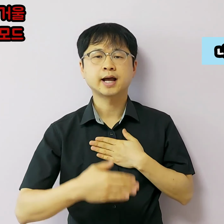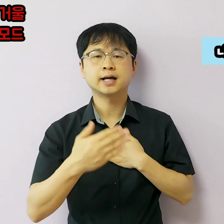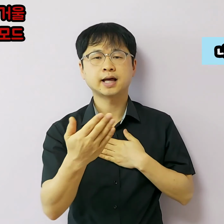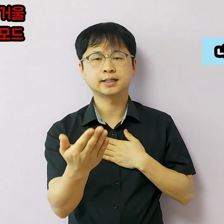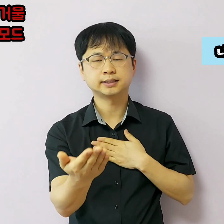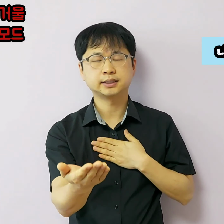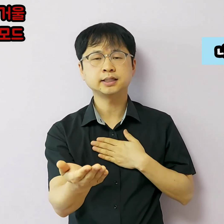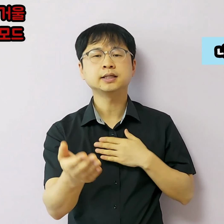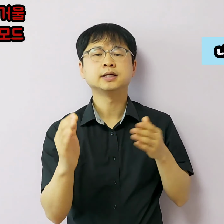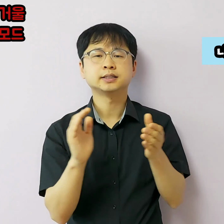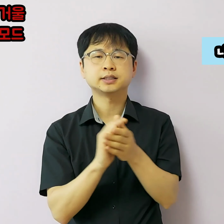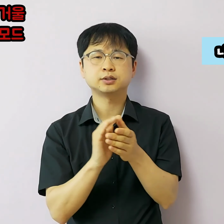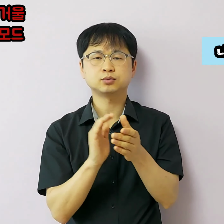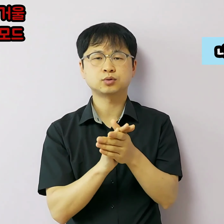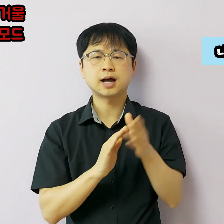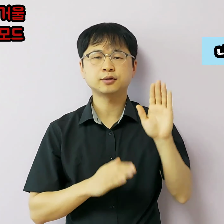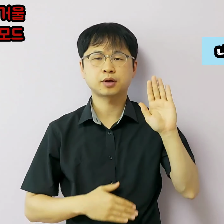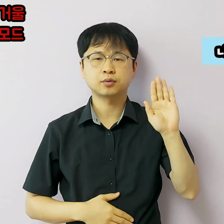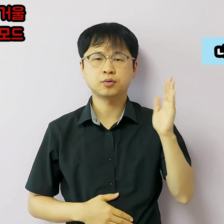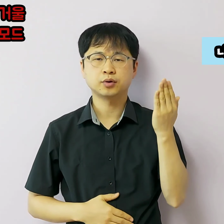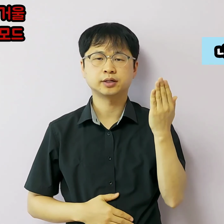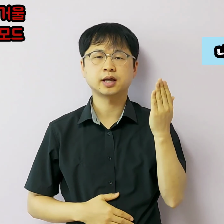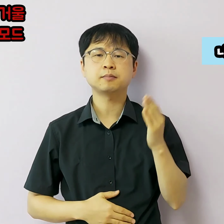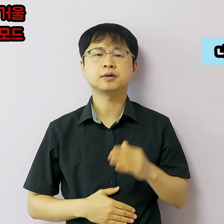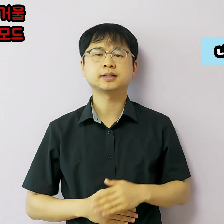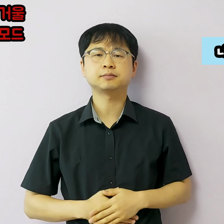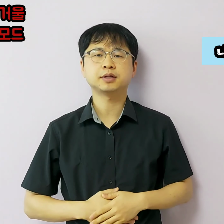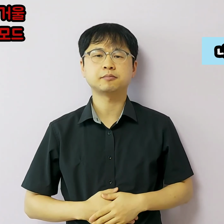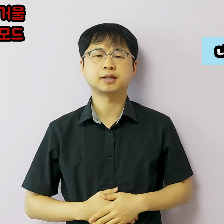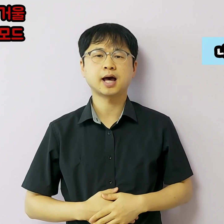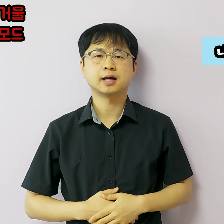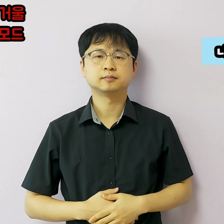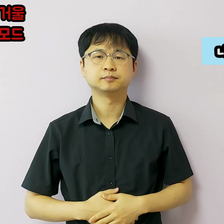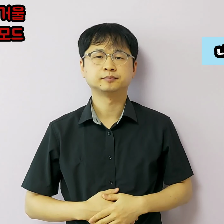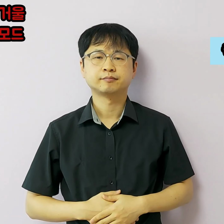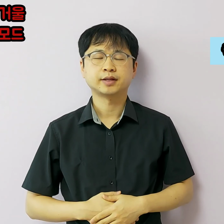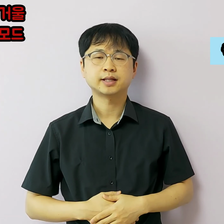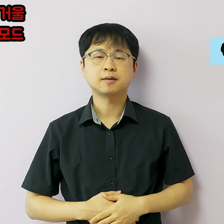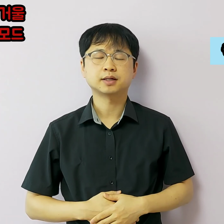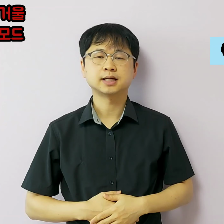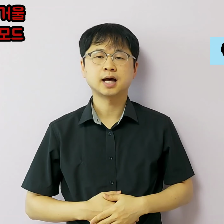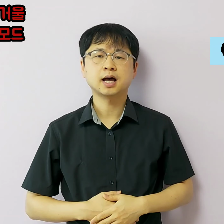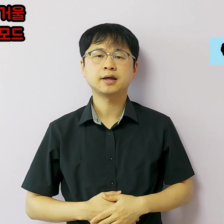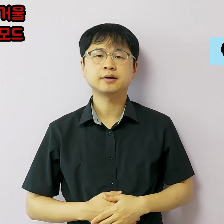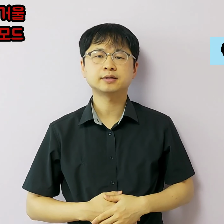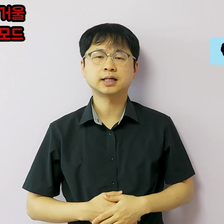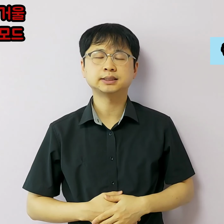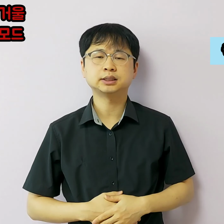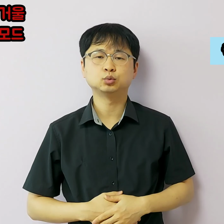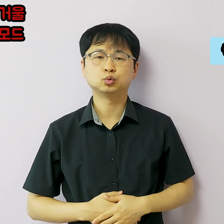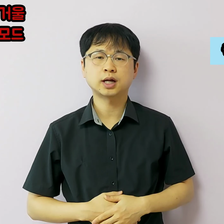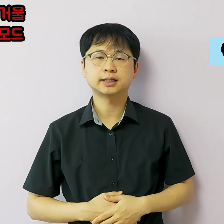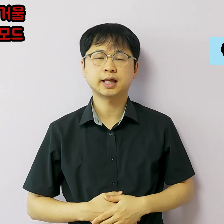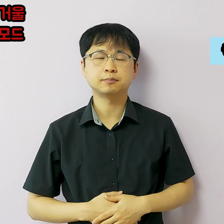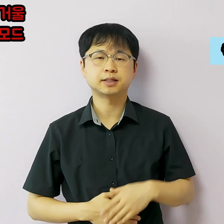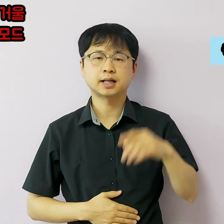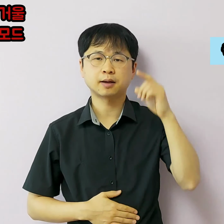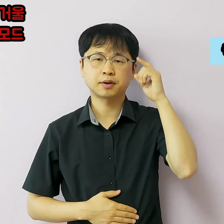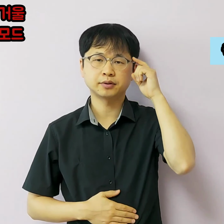내가 당신 친구가 되고 이렇게 표현하시면 됩니다. 네, 다음 가사 행여 당신 우울할 때입니다. 다